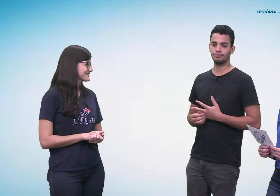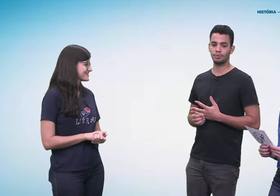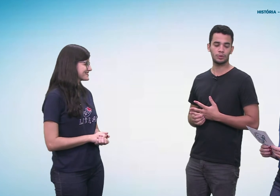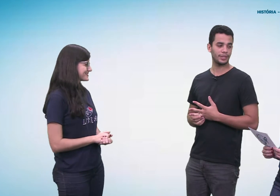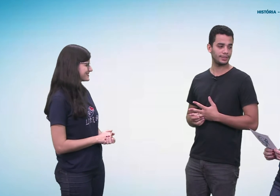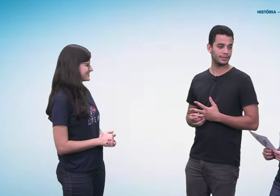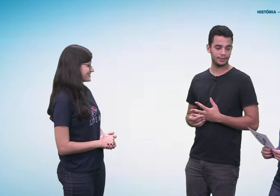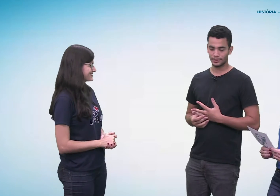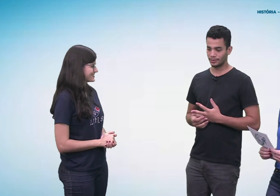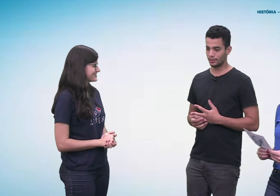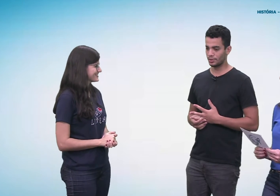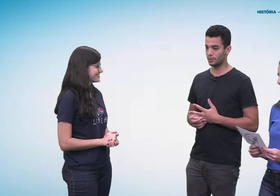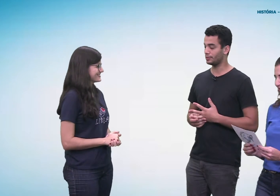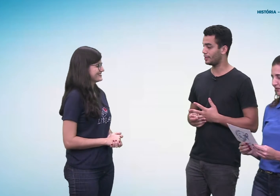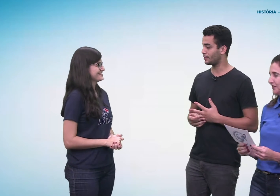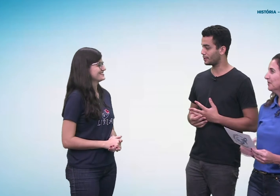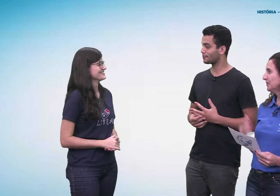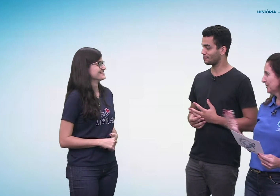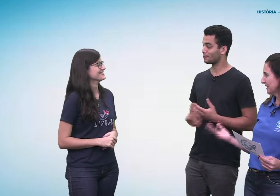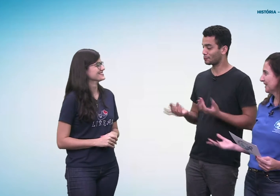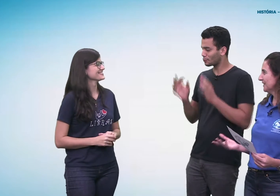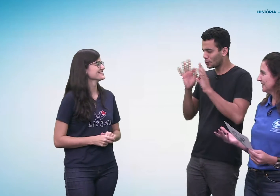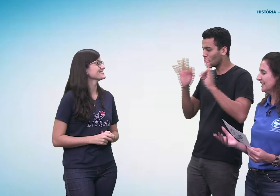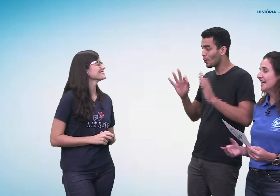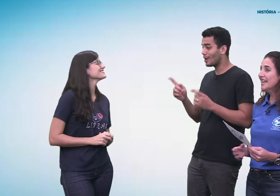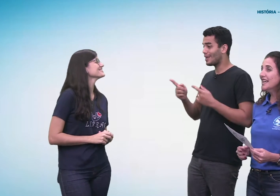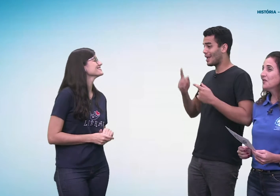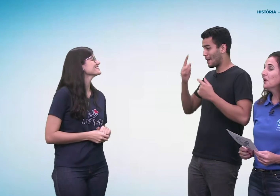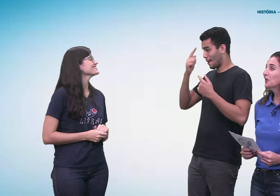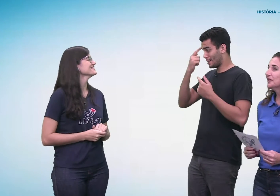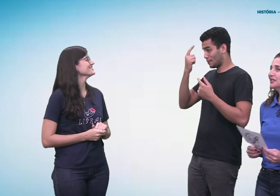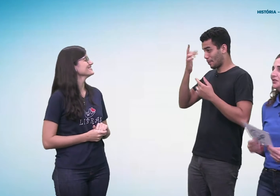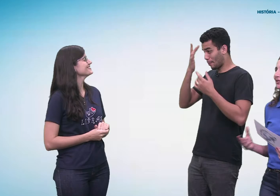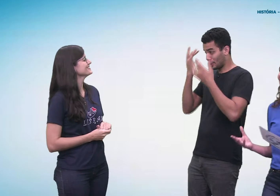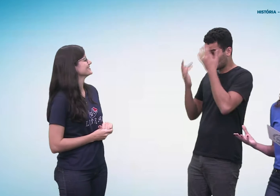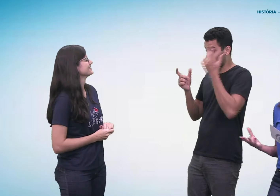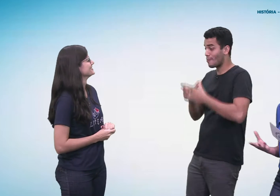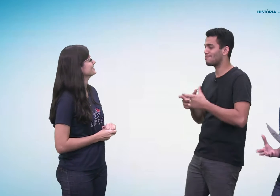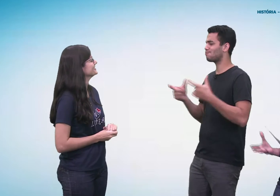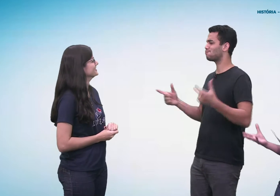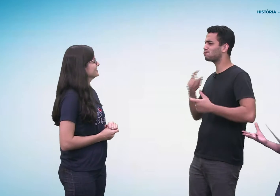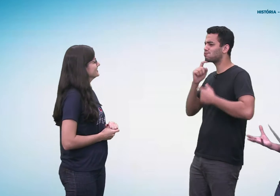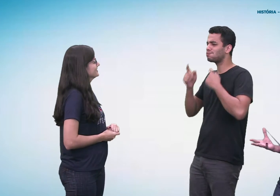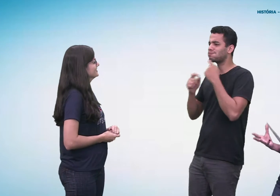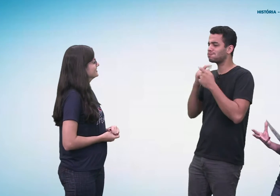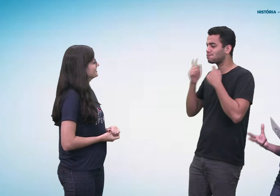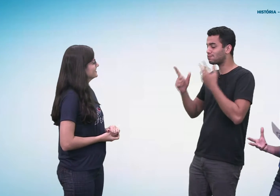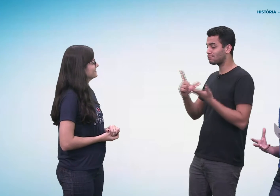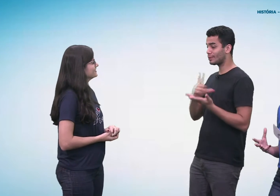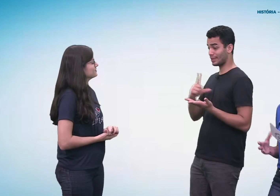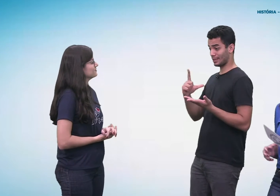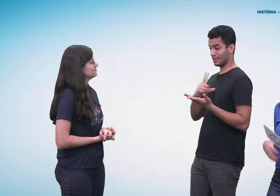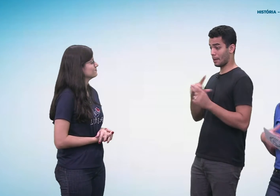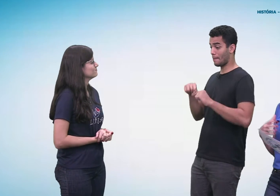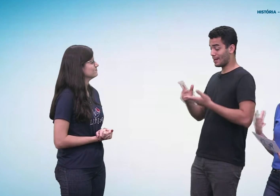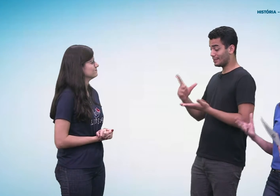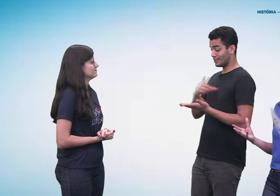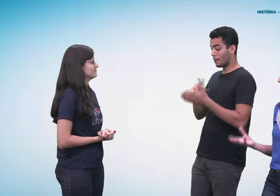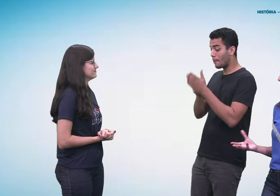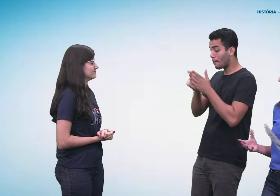bom, português. ótimo, uma dúvida muito grande. E uma outra dúvida que todas as pessoas se fazem, né, que muitas